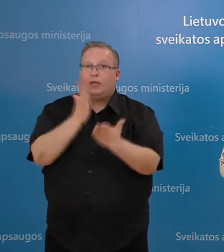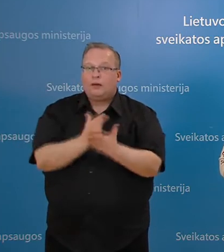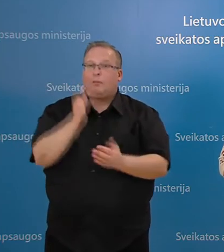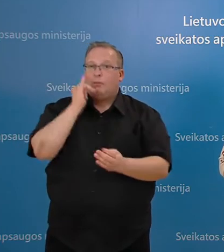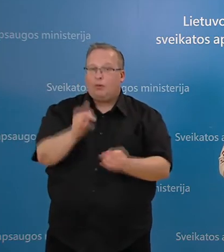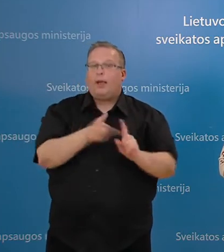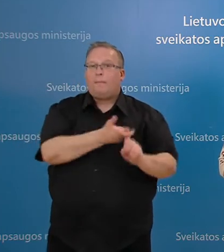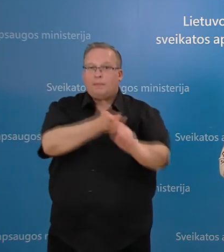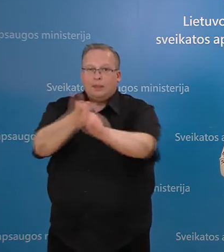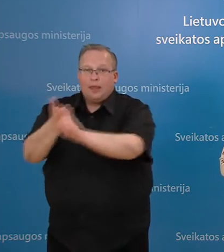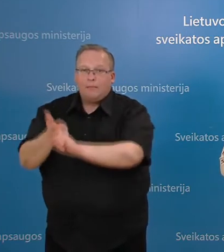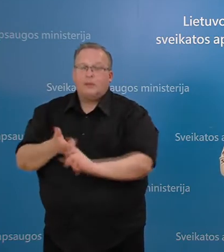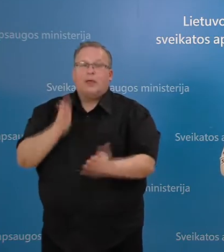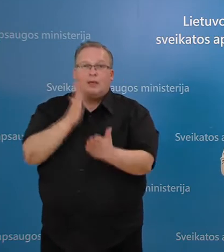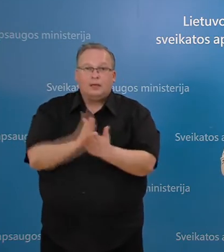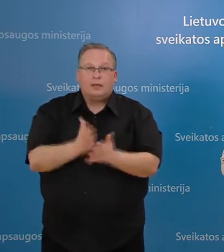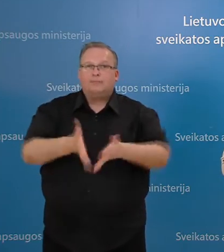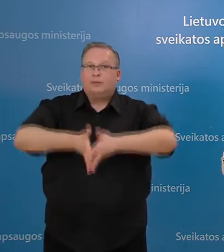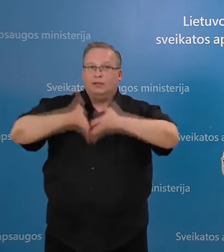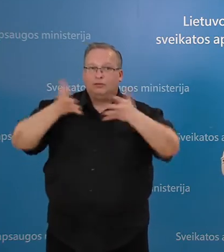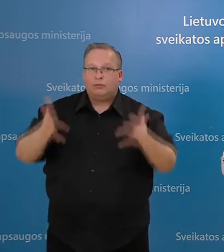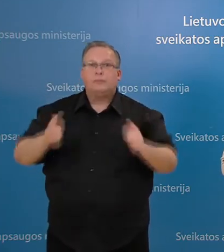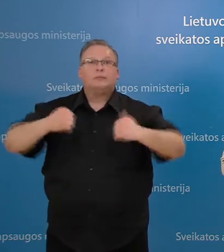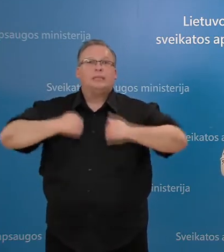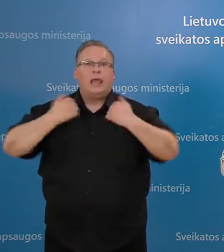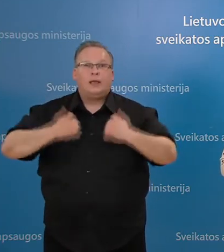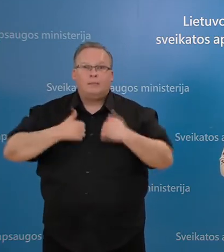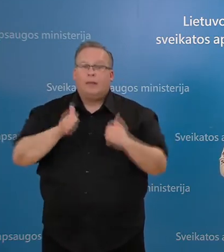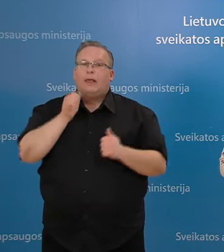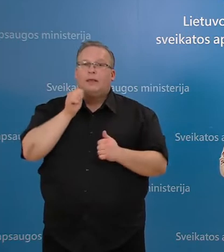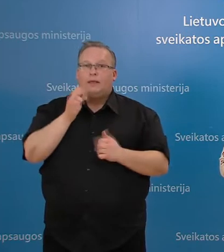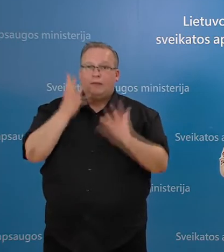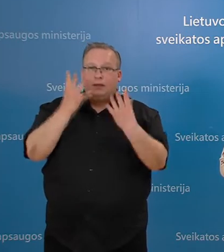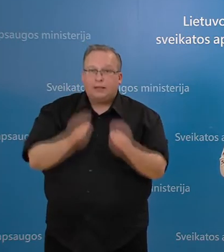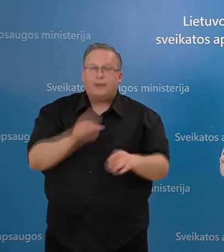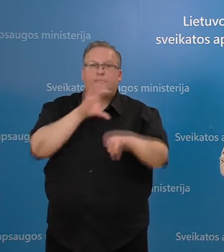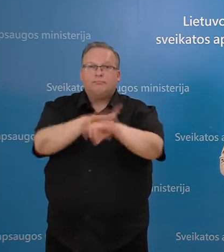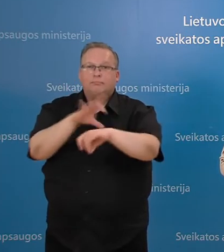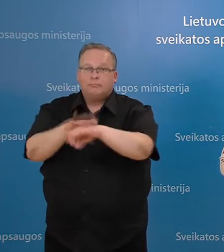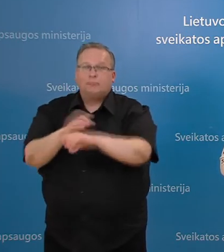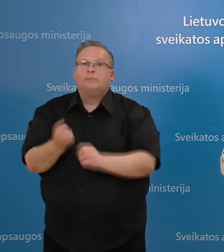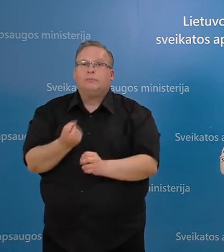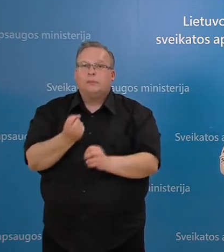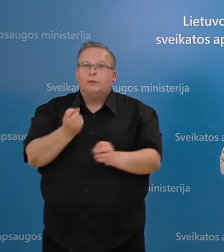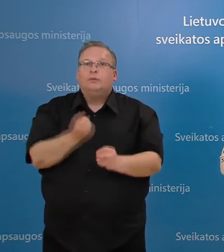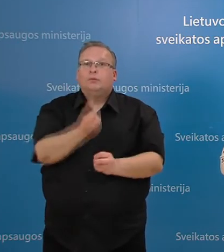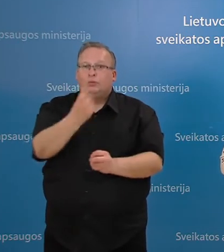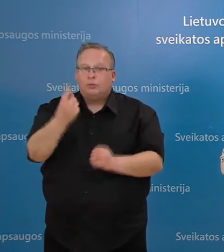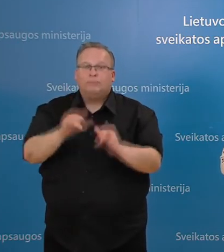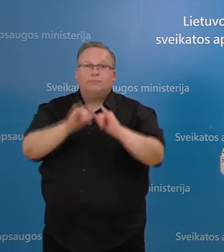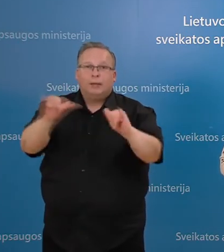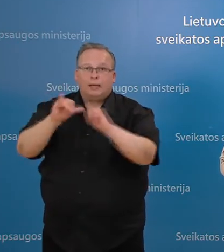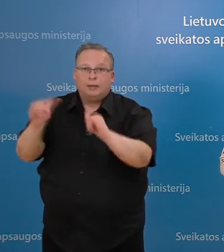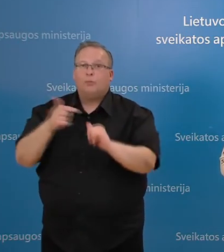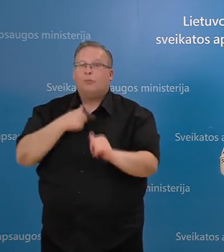epidemija ir didžiuliai namastai, stengiamės kiekvienu atveju susekti viruso plitimo grandinę, todėl mums padeda